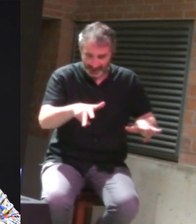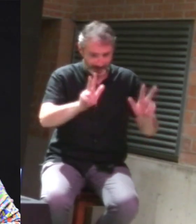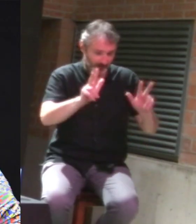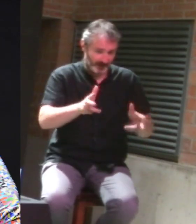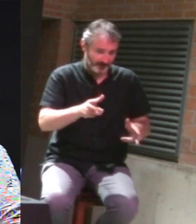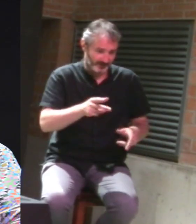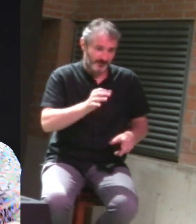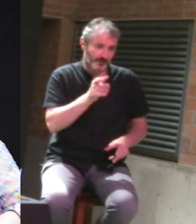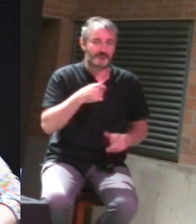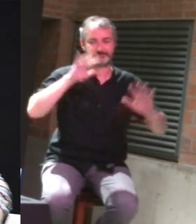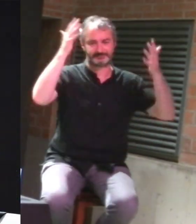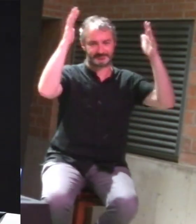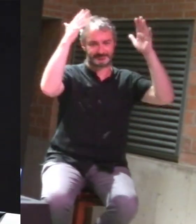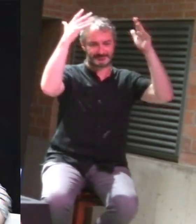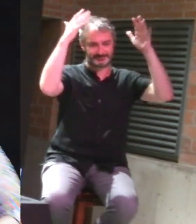Aquí estem.